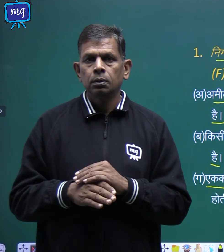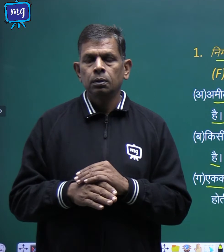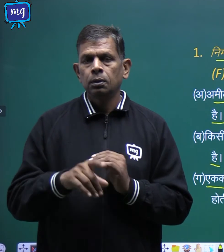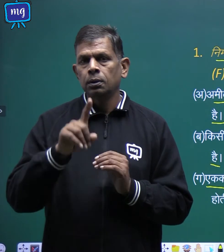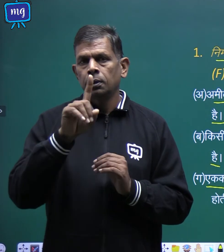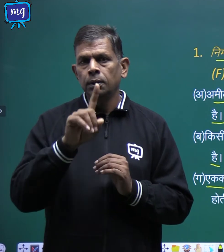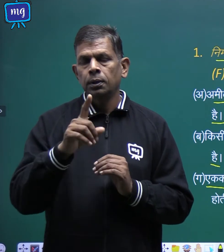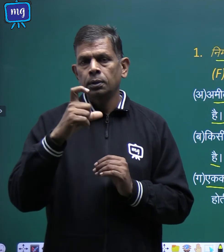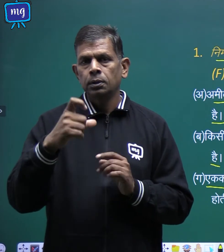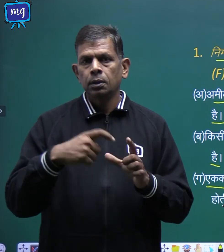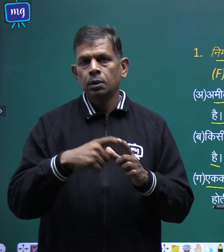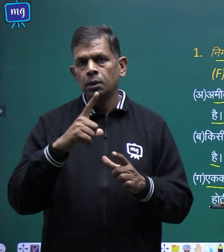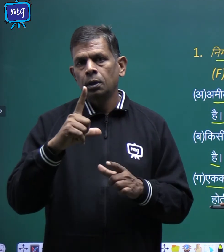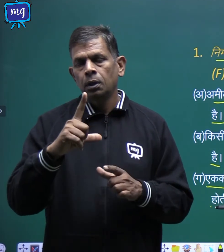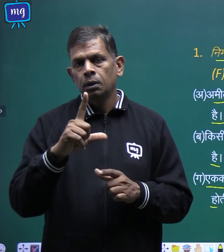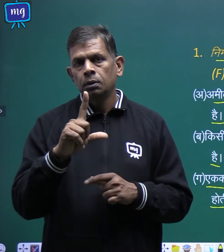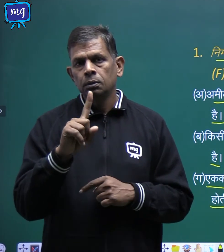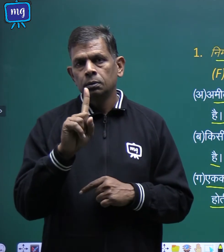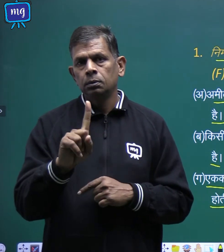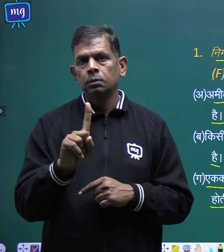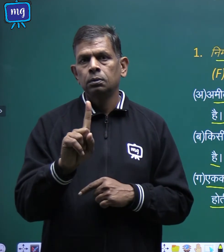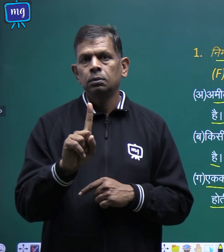एक ही कोशिका होती है।